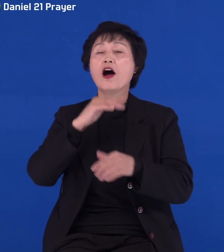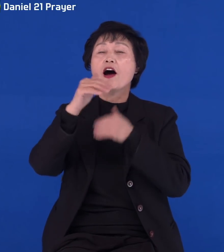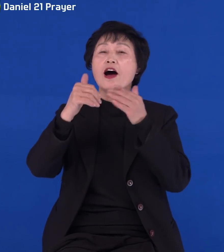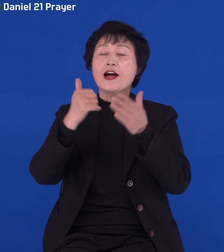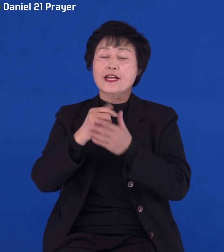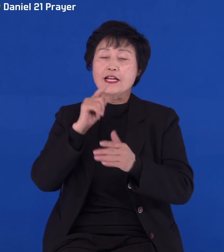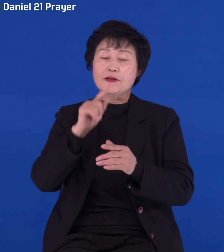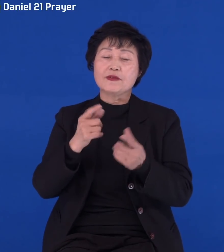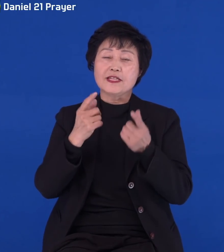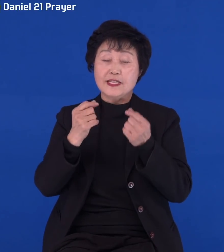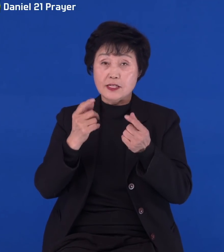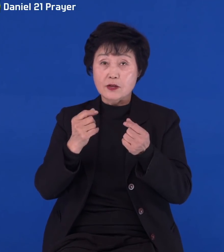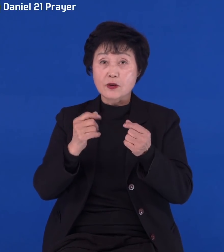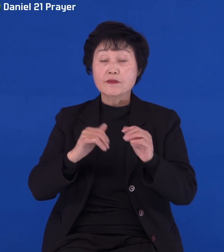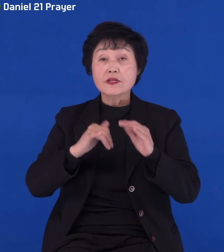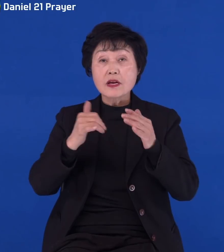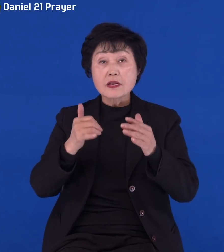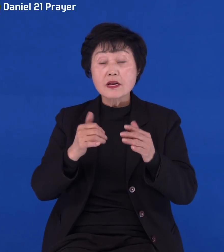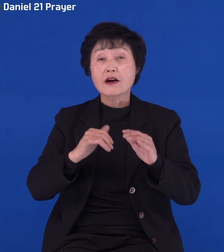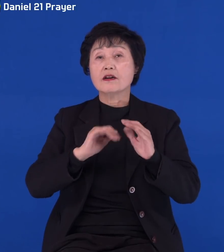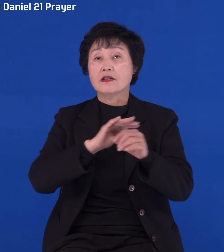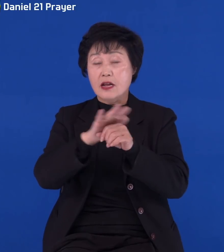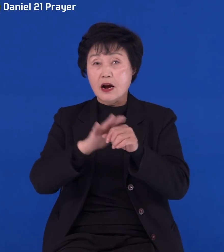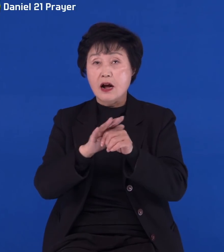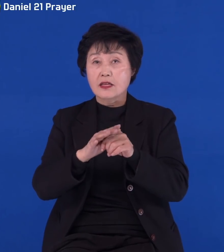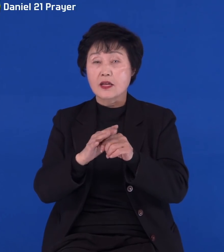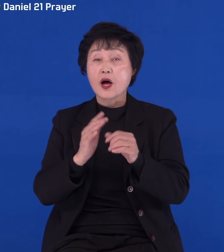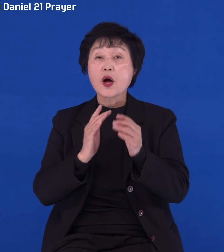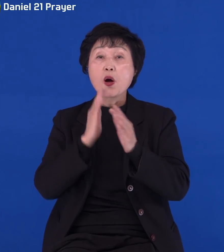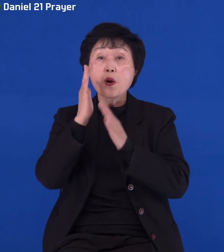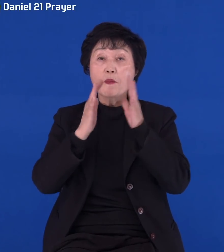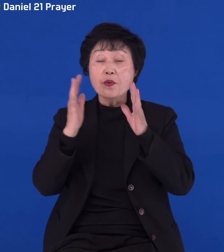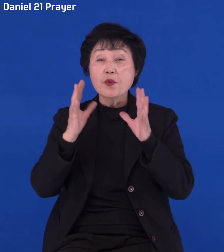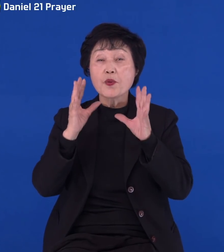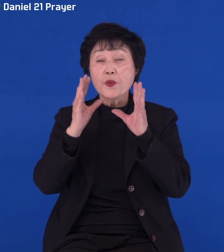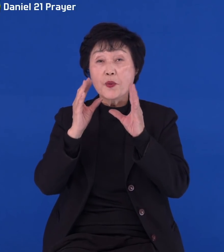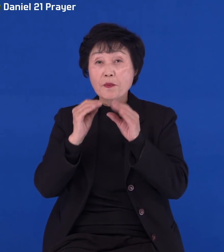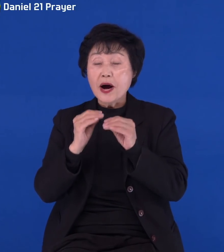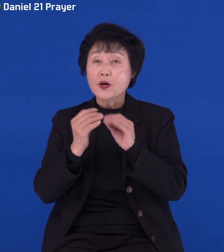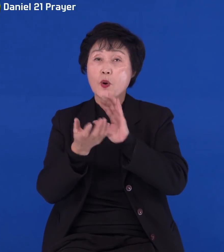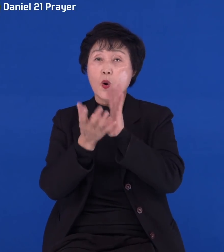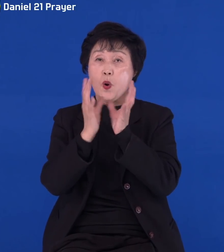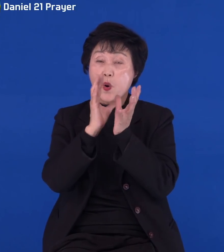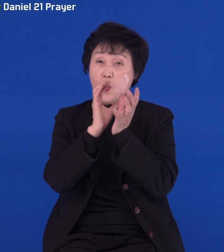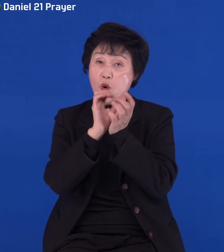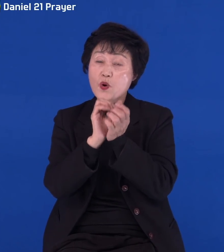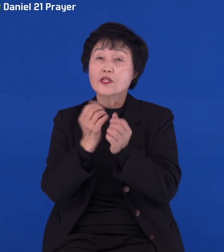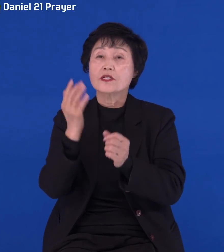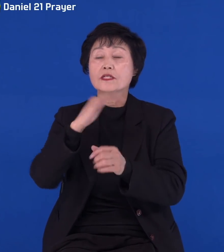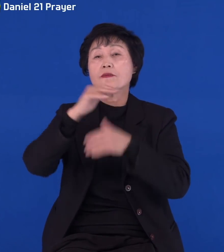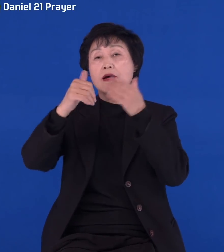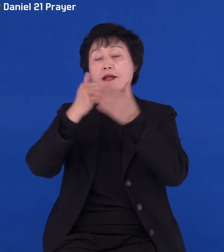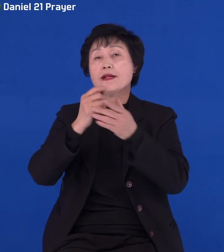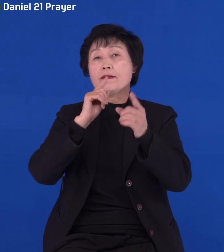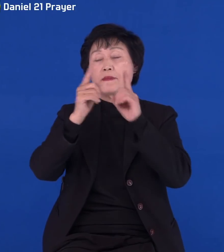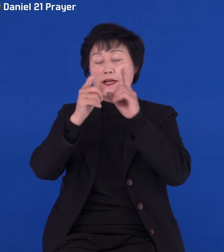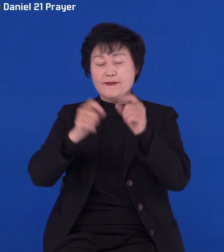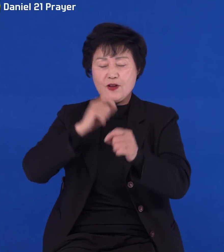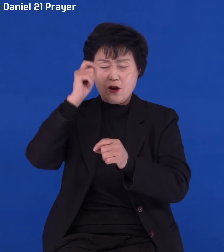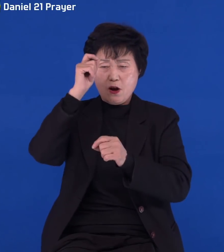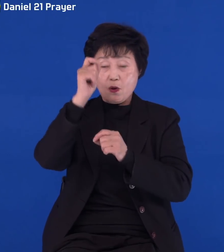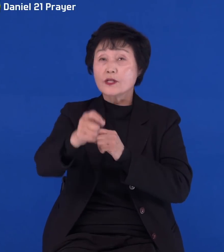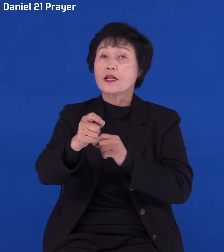저는 그때 위로를 받게 됩니다. 풀은 마르고 꽃은 시드나 우리 주님의 말씀은 영원토록 서 계시리라. 어머님의 기억은 다